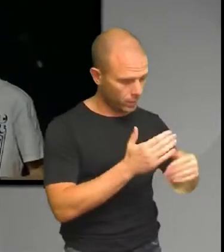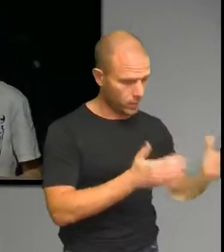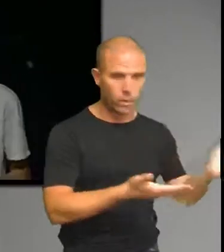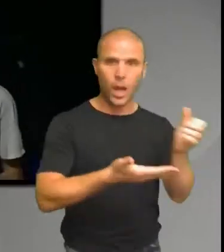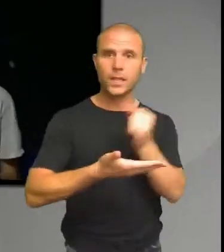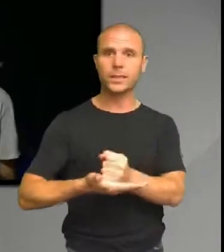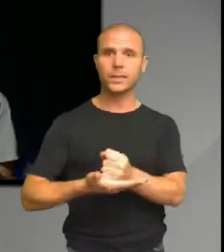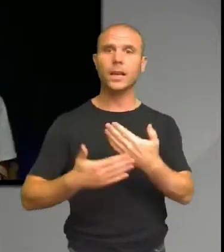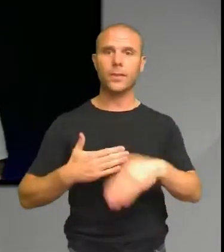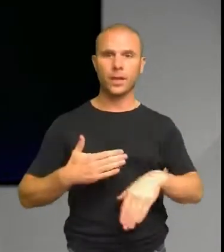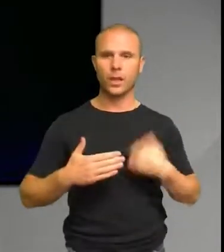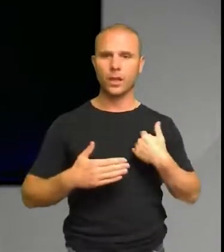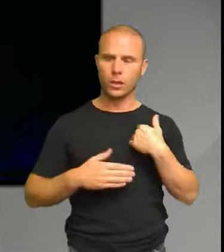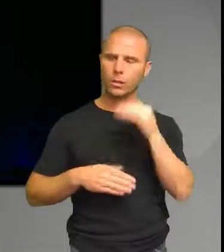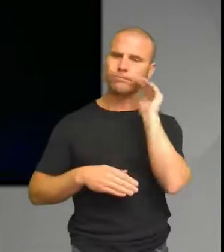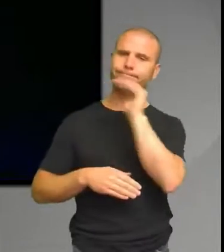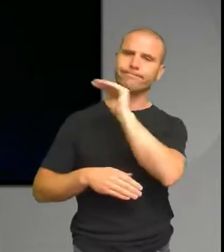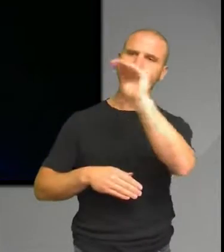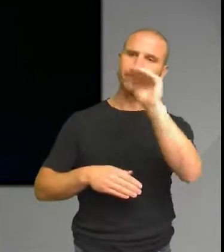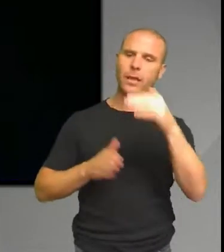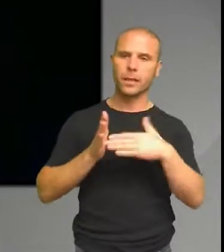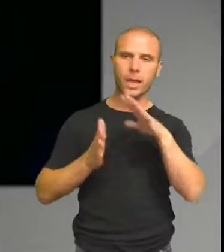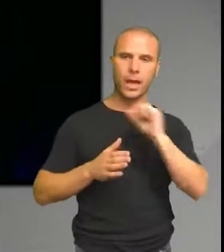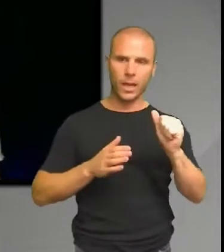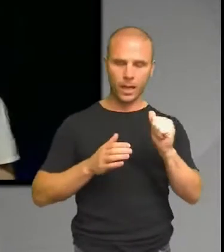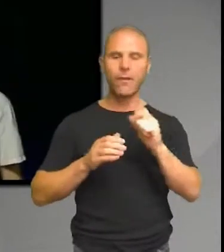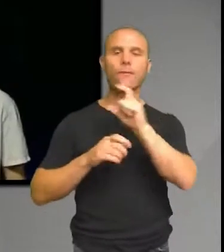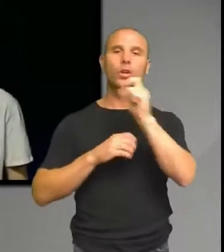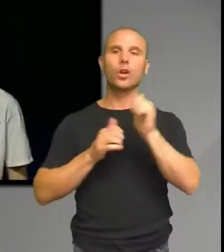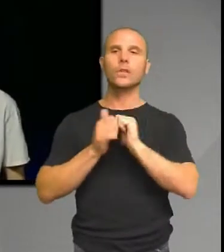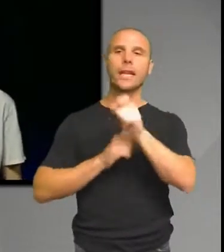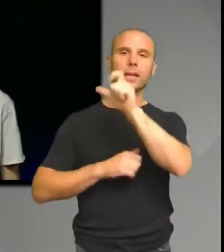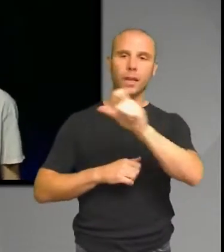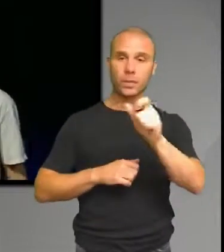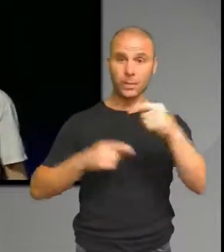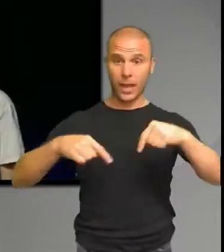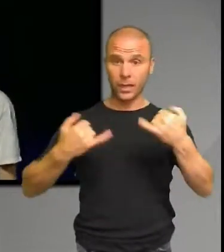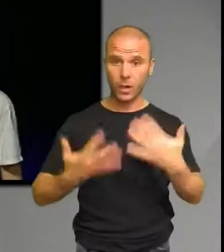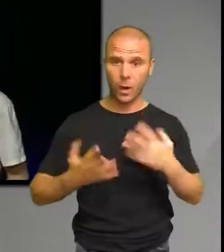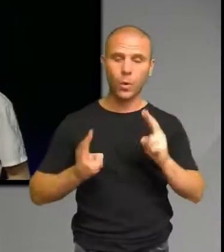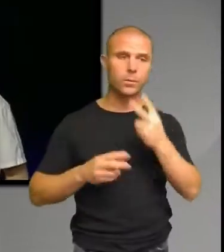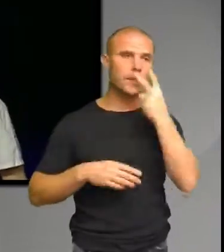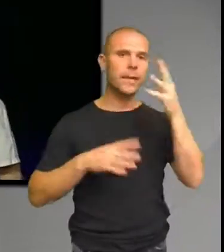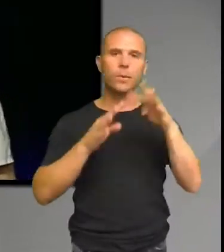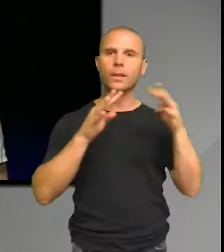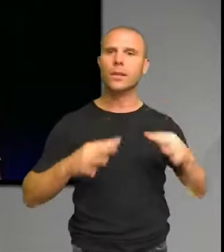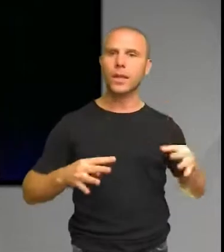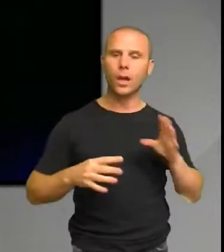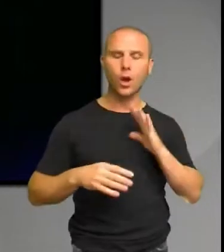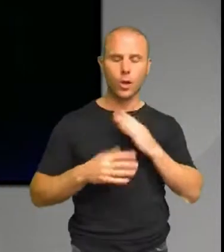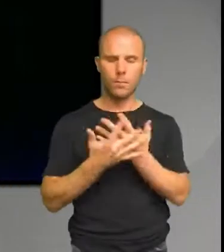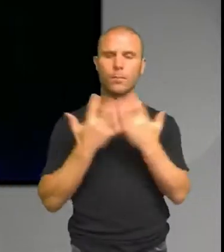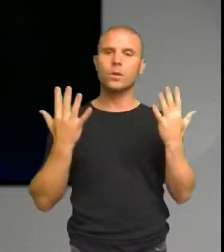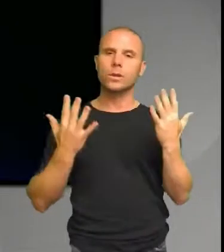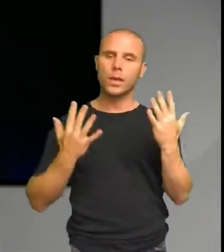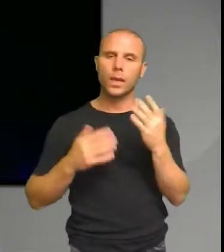Och jag har en uppmaning till alla företagsledare som är här och som ser på det här på webben. Ha en multikulturell policy när ni